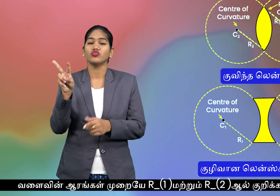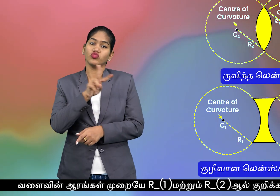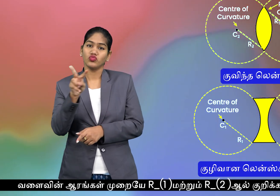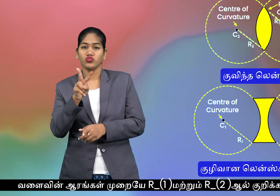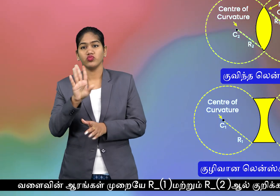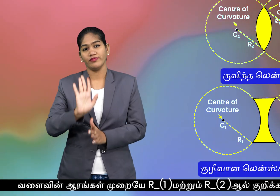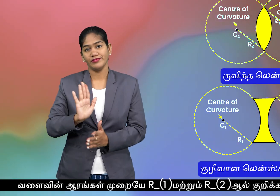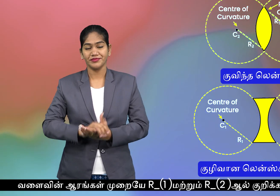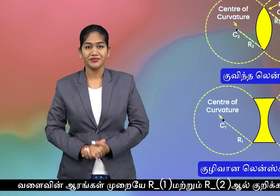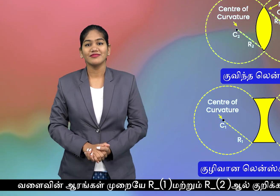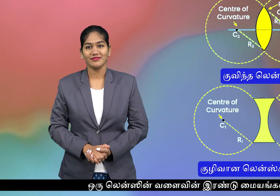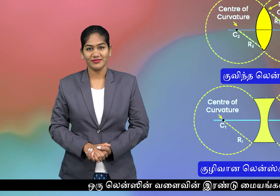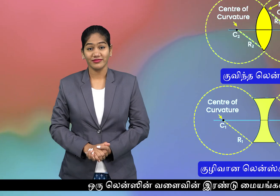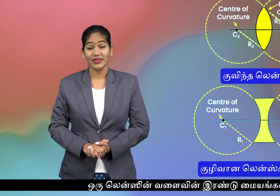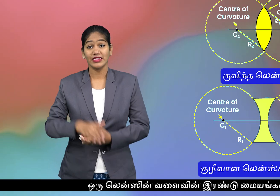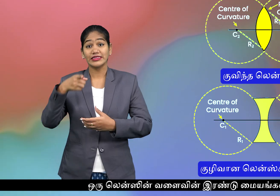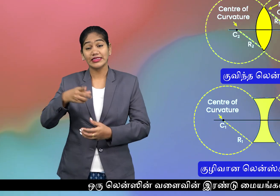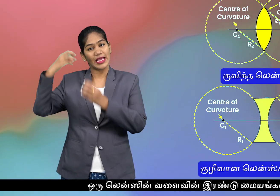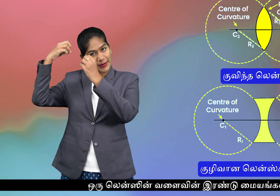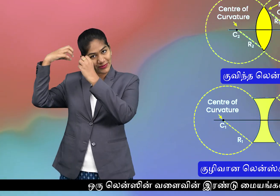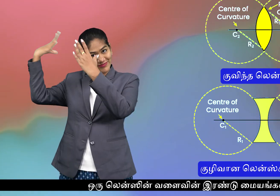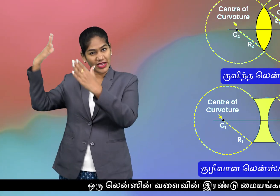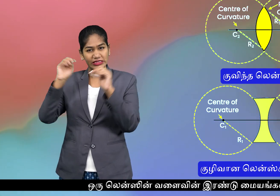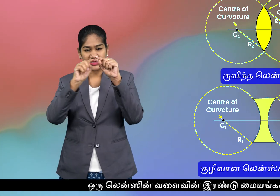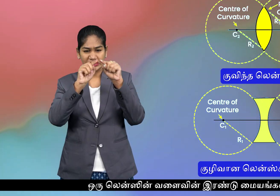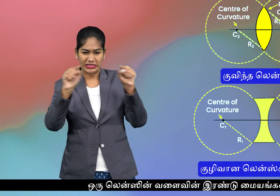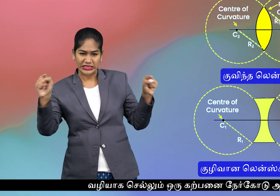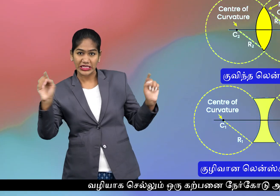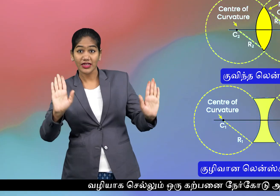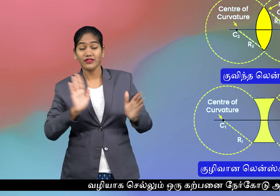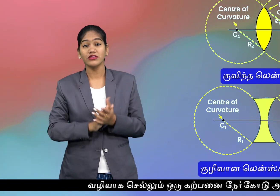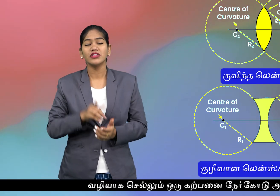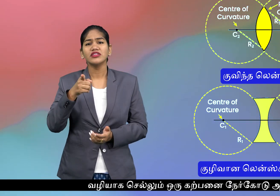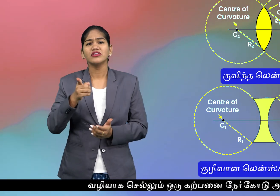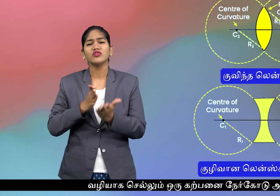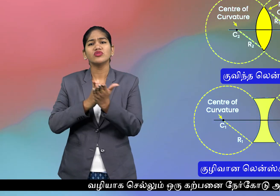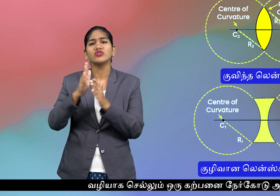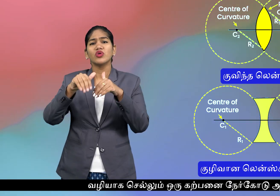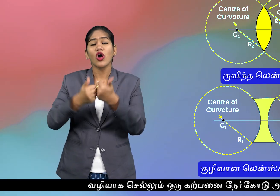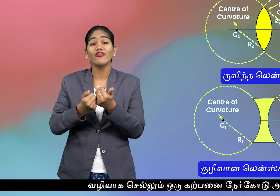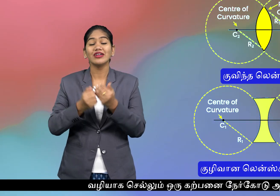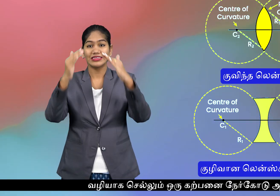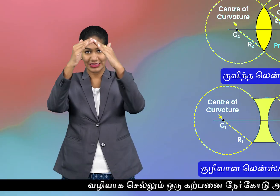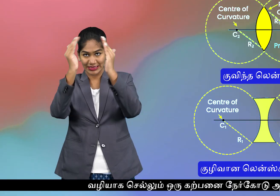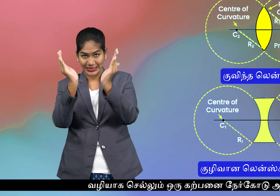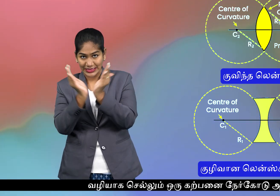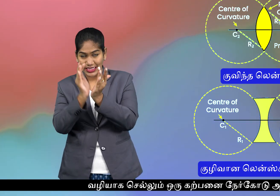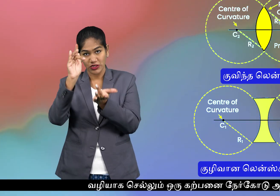குறிப்பிடப்படுகிறது. ஒரு வில்லையின் வளைவின் 2 மையங்களின் வழியாக செல்லும் ஒரு கற்பனை நேர்கோடு அதன்